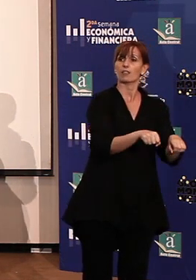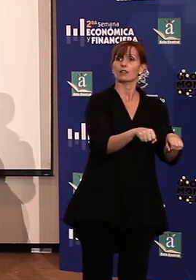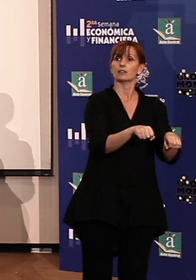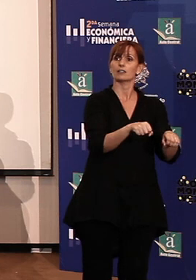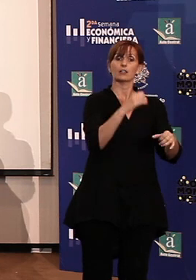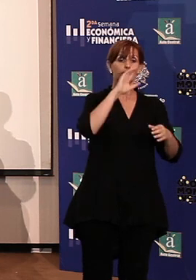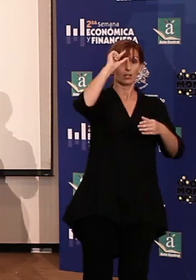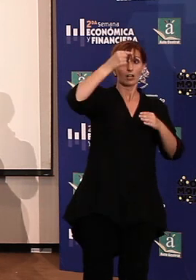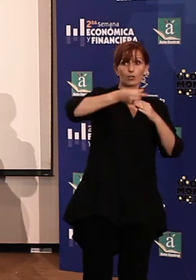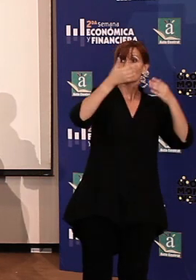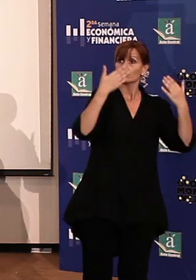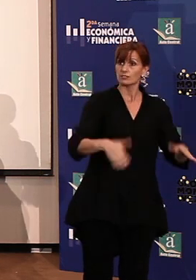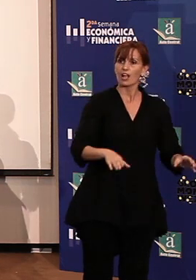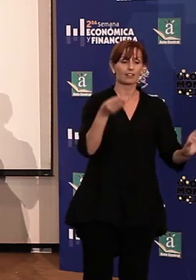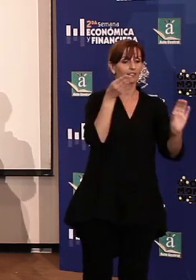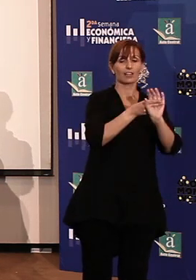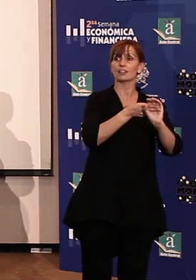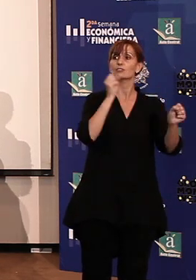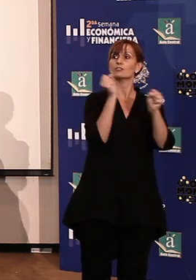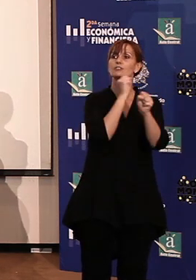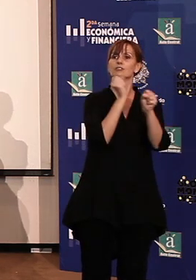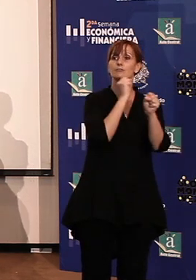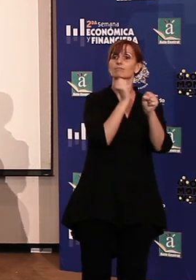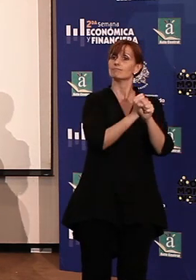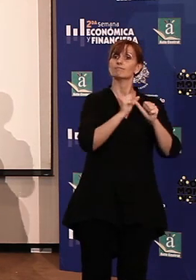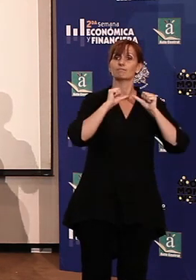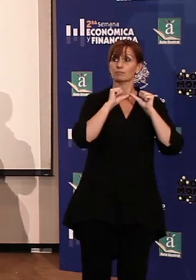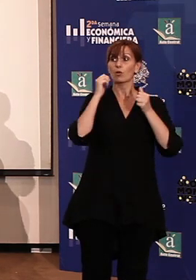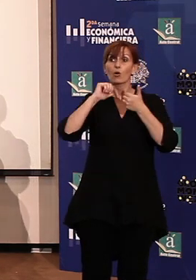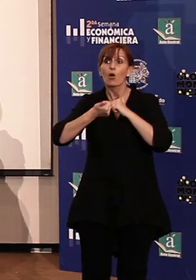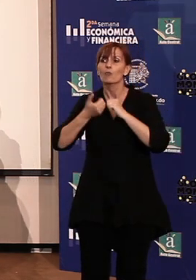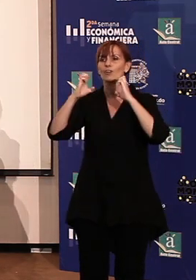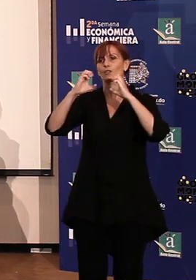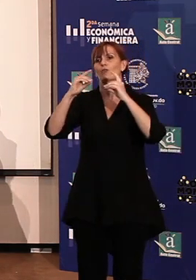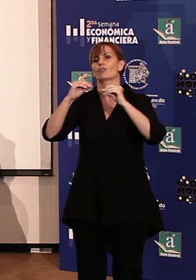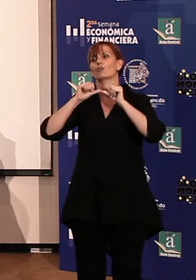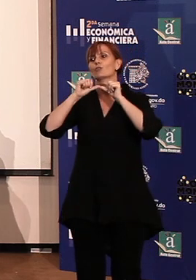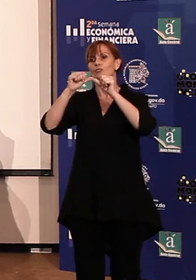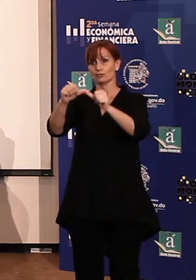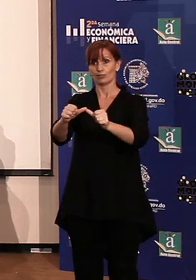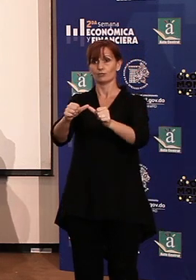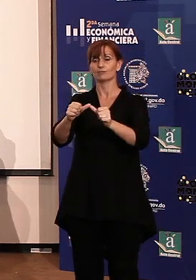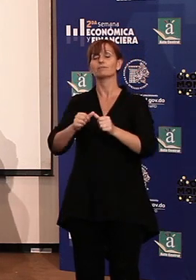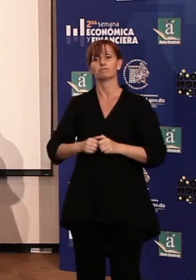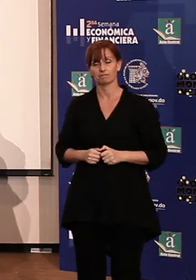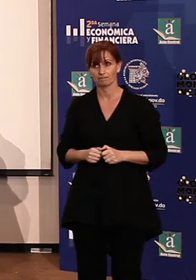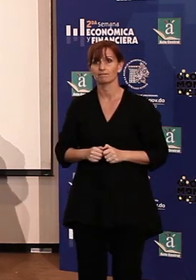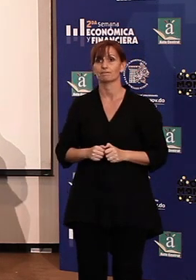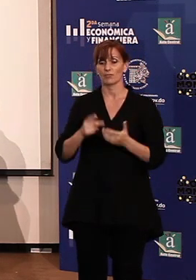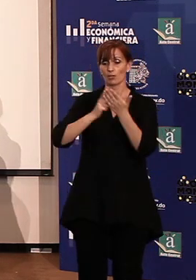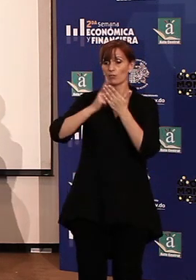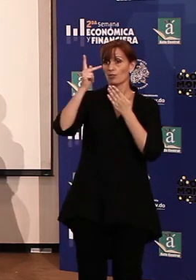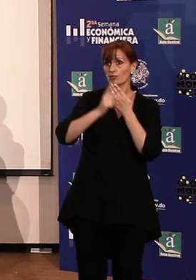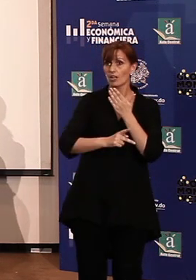mercado laboral a través de programas cortos de educación continuada el mismo programa de educación financiera de hecho es un programa de educación